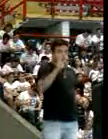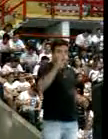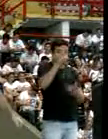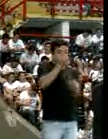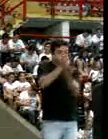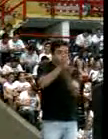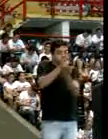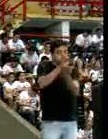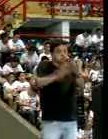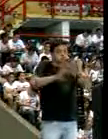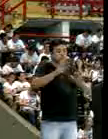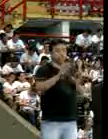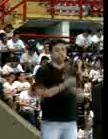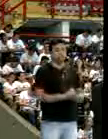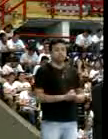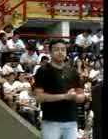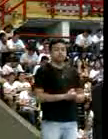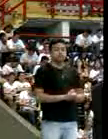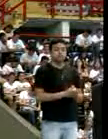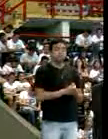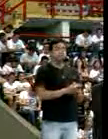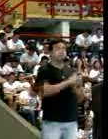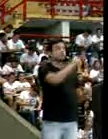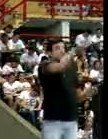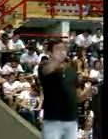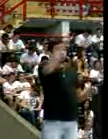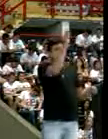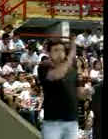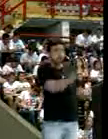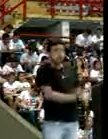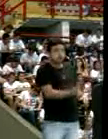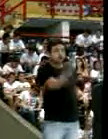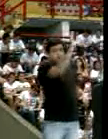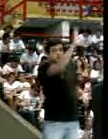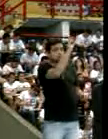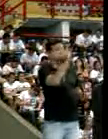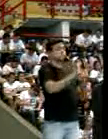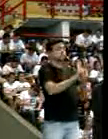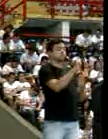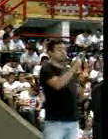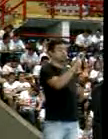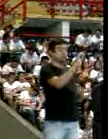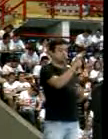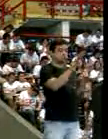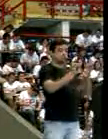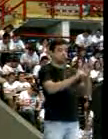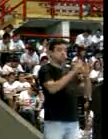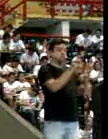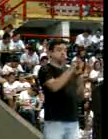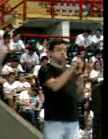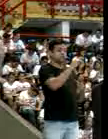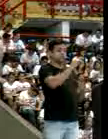35% é a reserva florestal. E nas demais áreas brasileiras, Mata Atlântica, Campos,